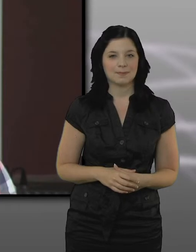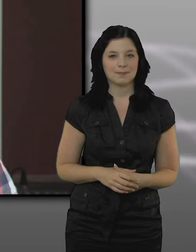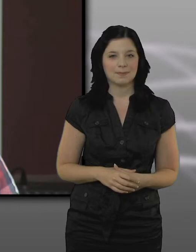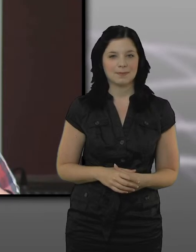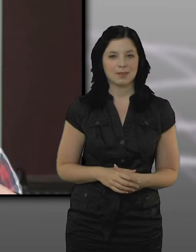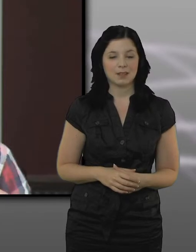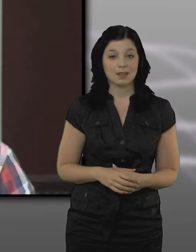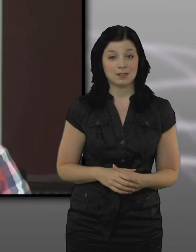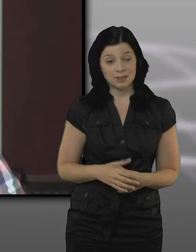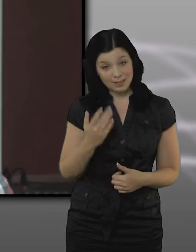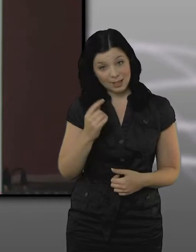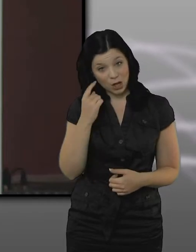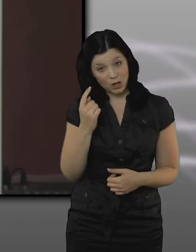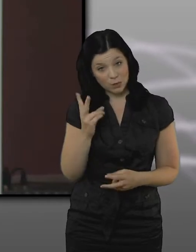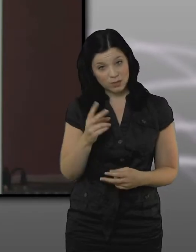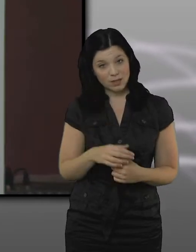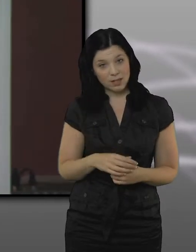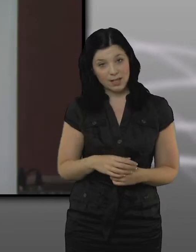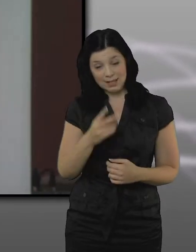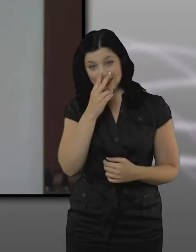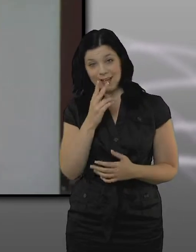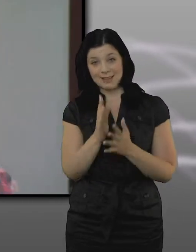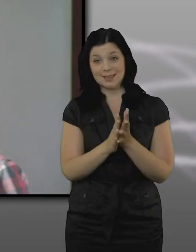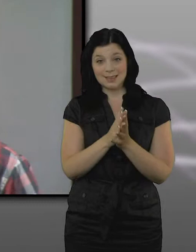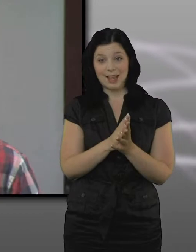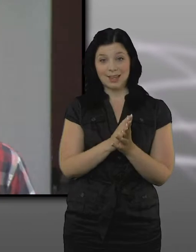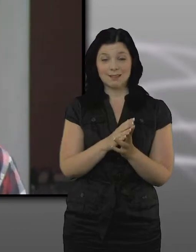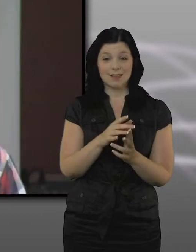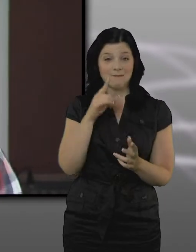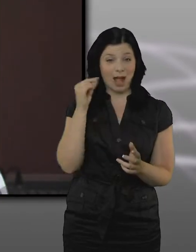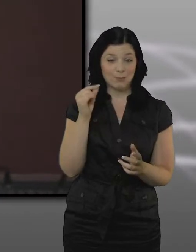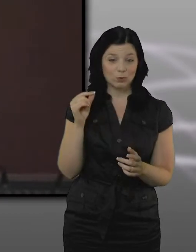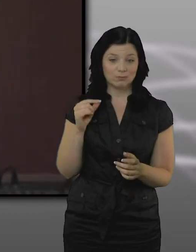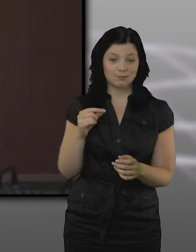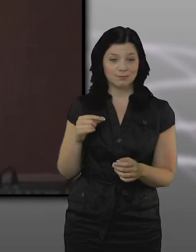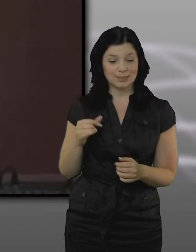hör den där. Ja, där såg ni tecken farbror till vänster.